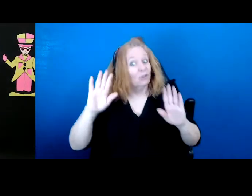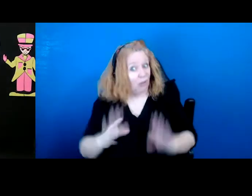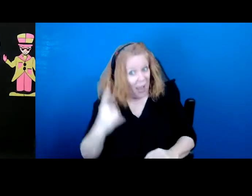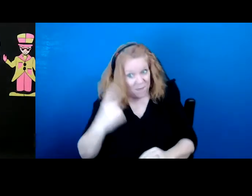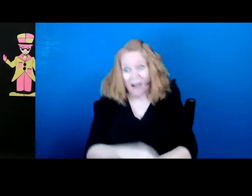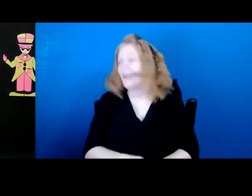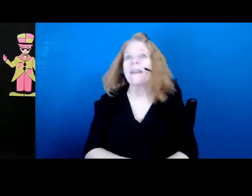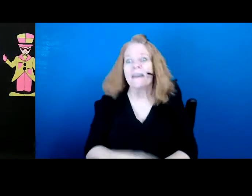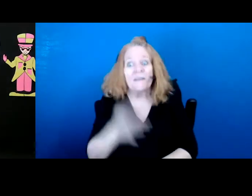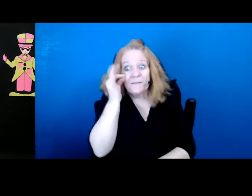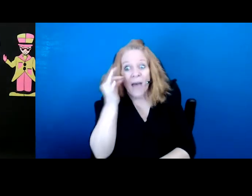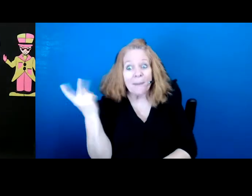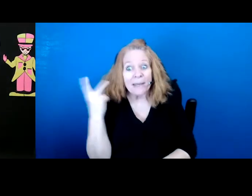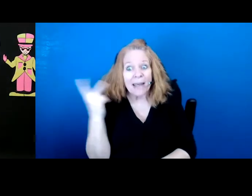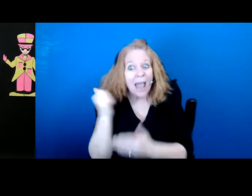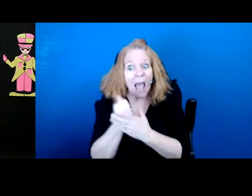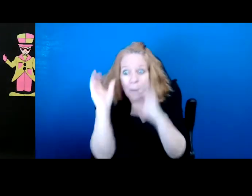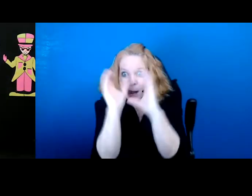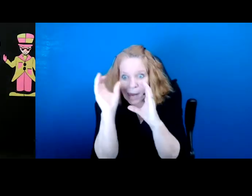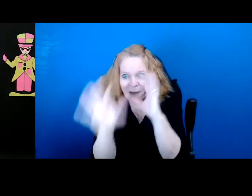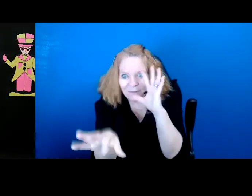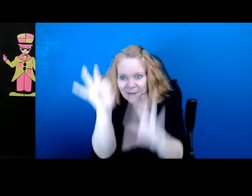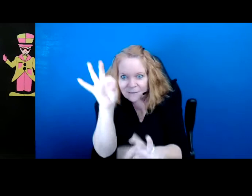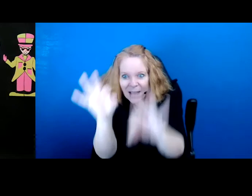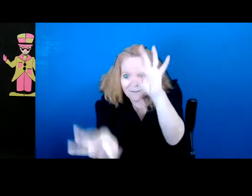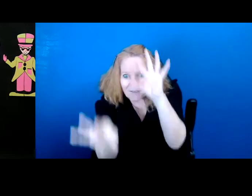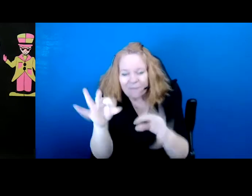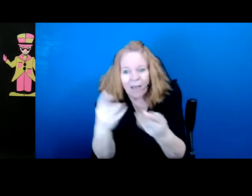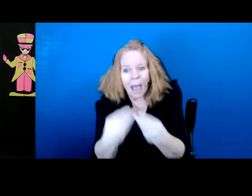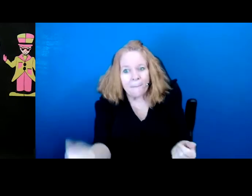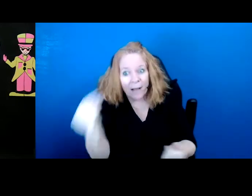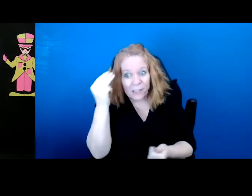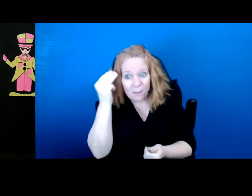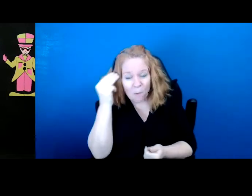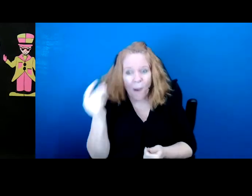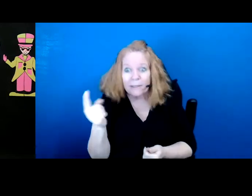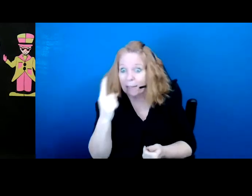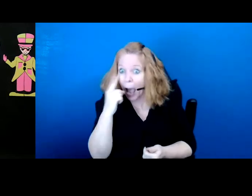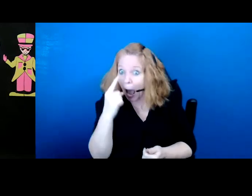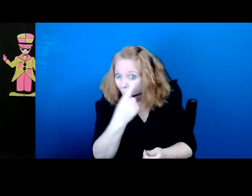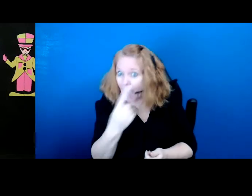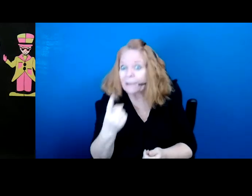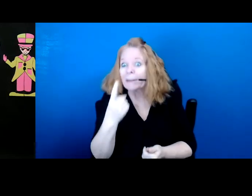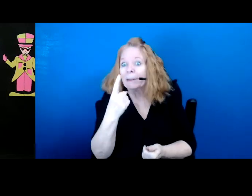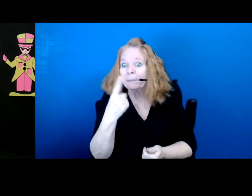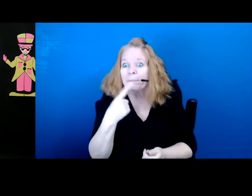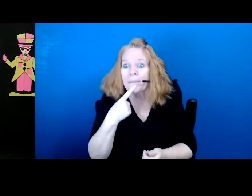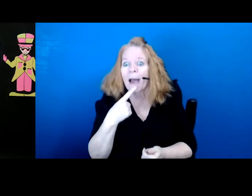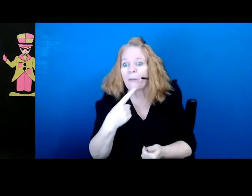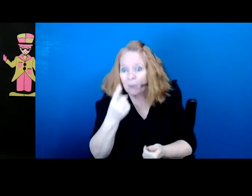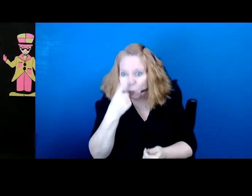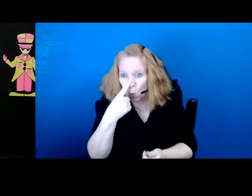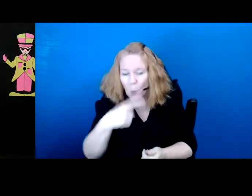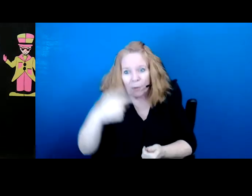tengo ni idea increíble dice martín fabio te vamos a ayudar a encontrar los ojos la